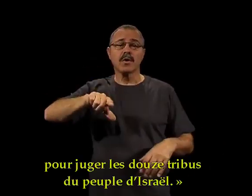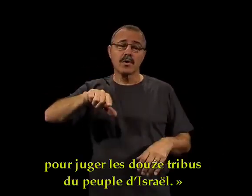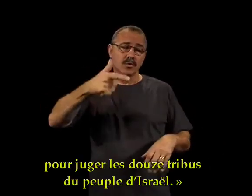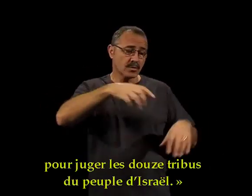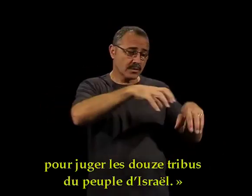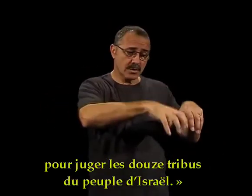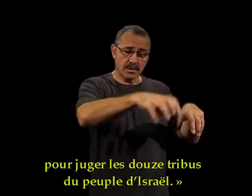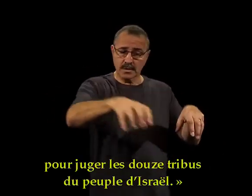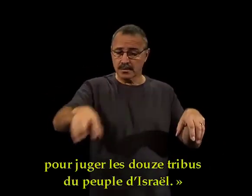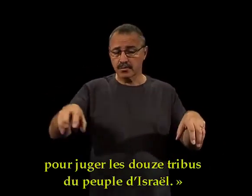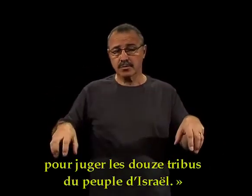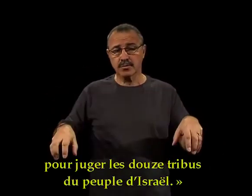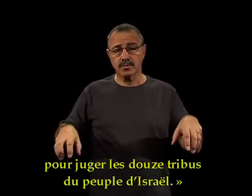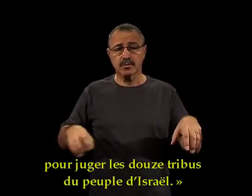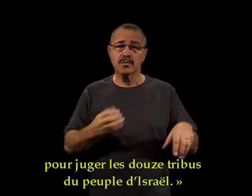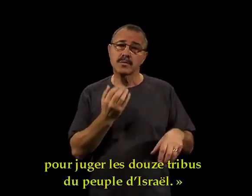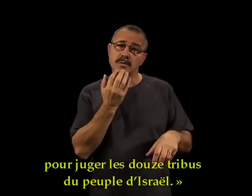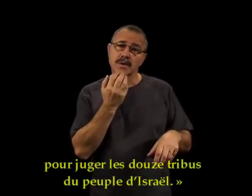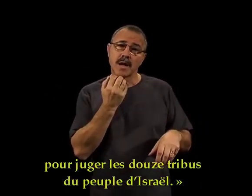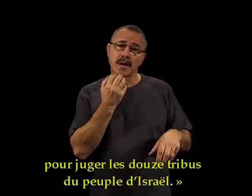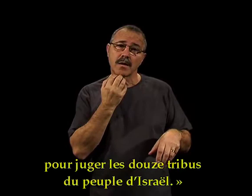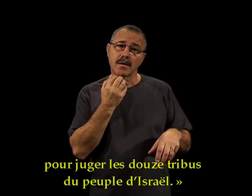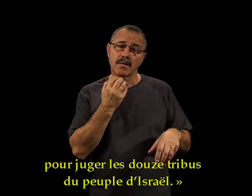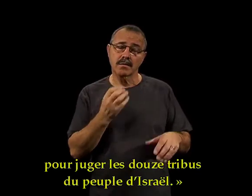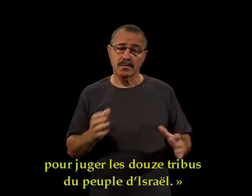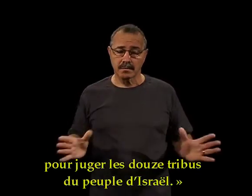Pour juger les 12 tribus du peuple d'Israël.